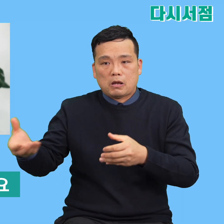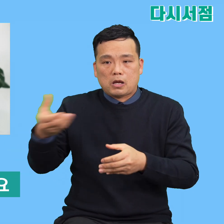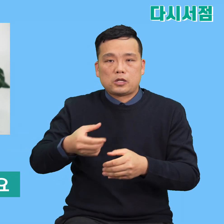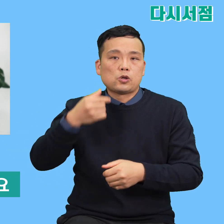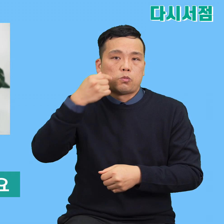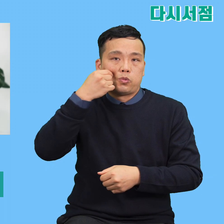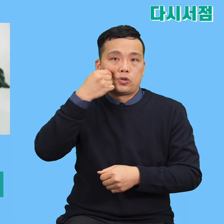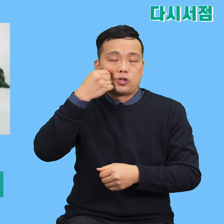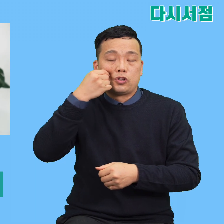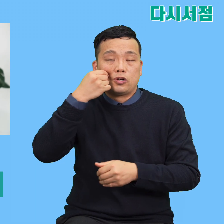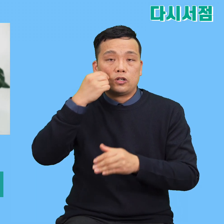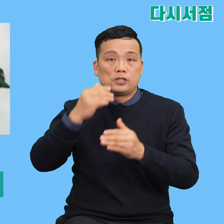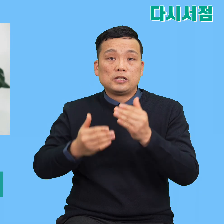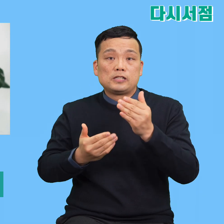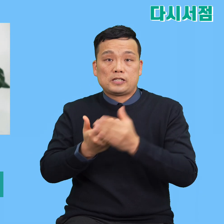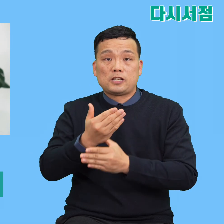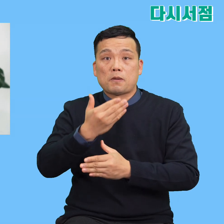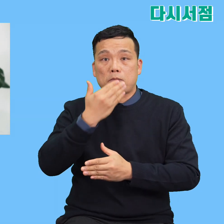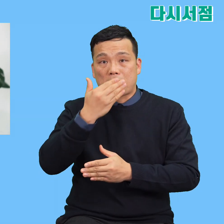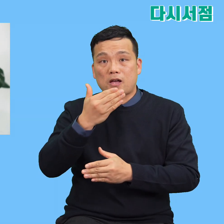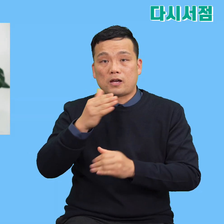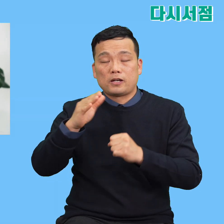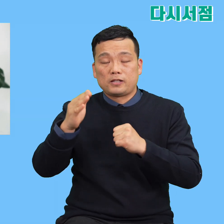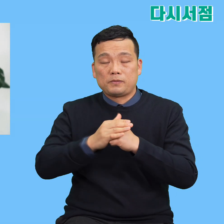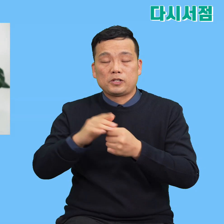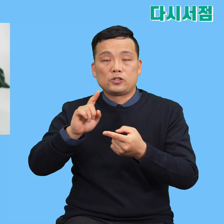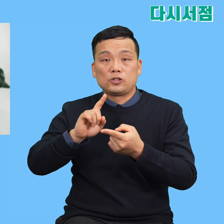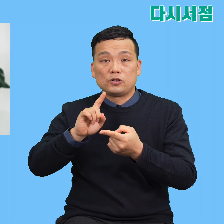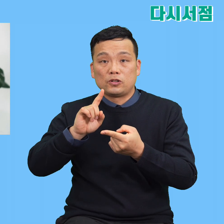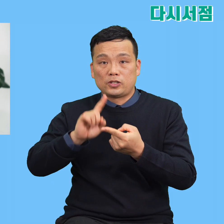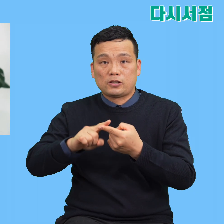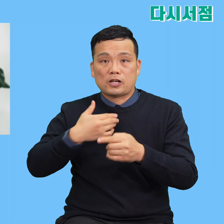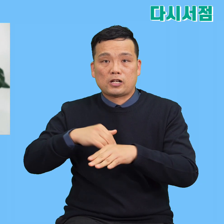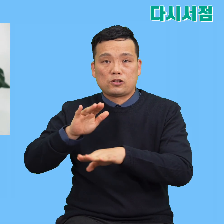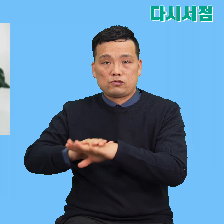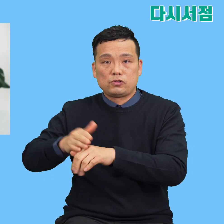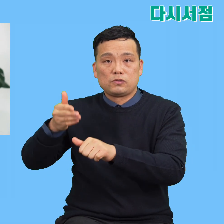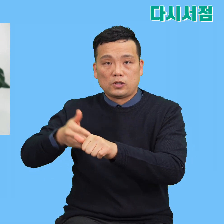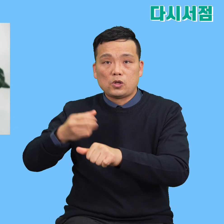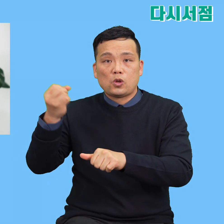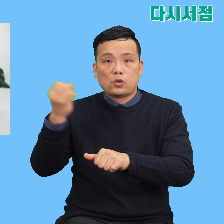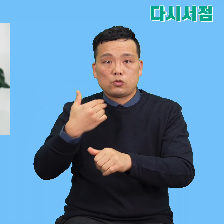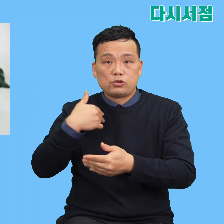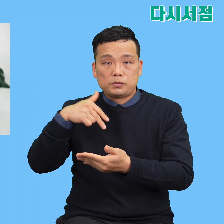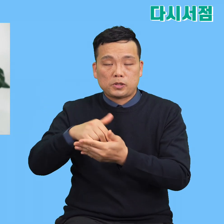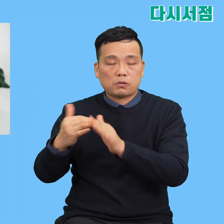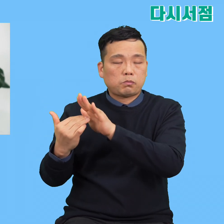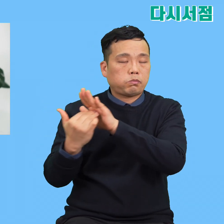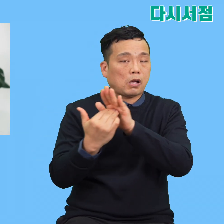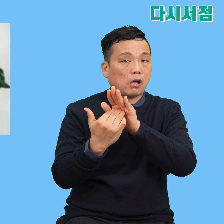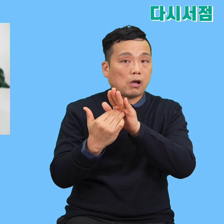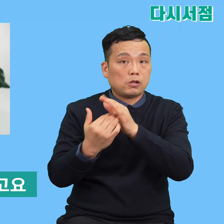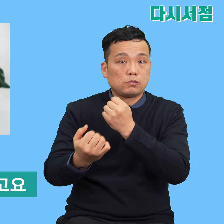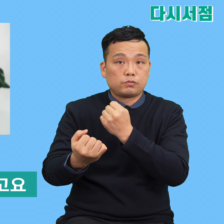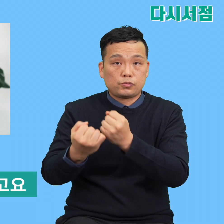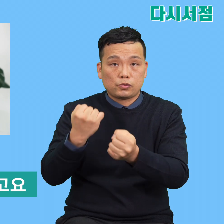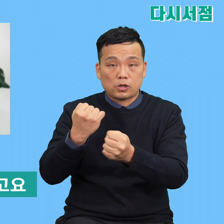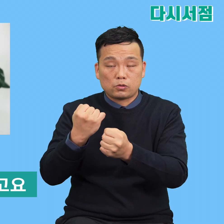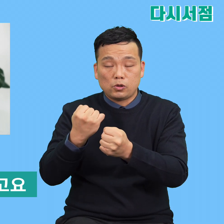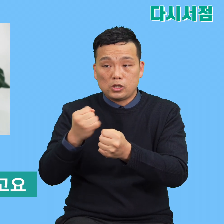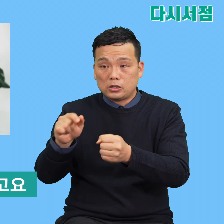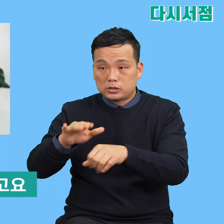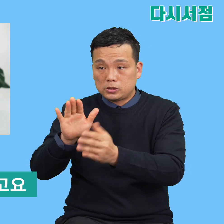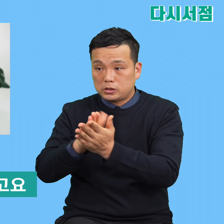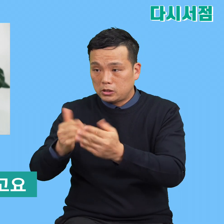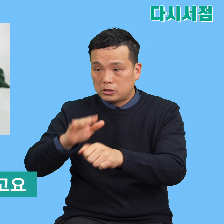받는 경우도 있어요. 그건 어쩔 수 없는 거니까. 근데 저희 책방에서 저희가 입고를 받지 않는다고 해서 그 책이 잘못된